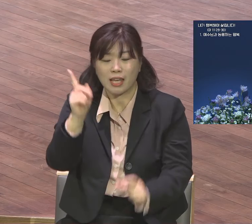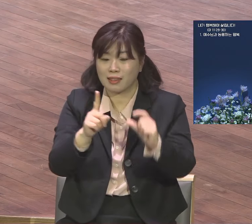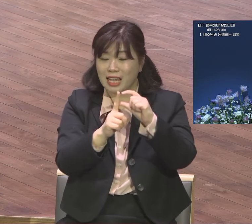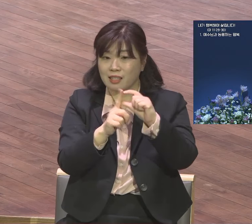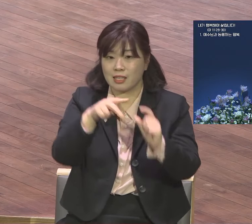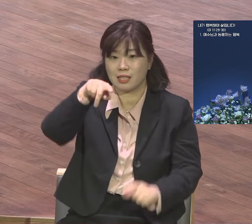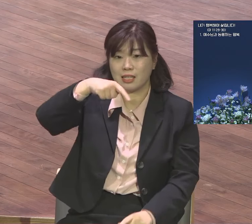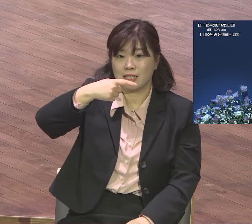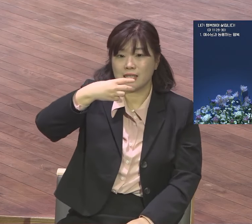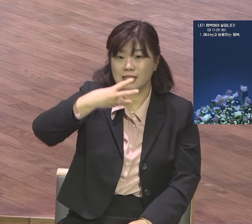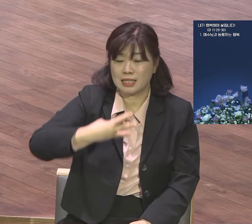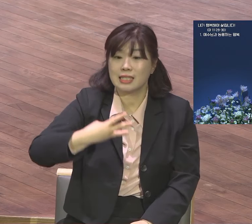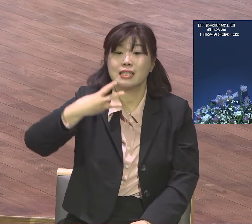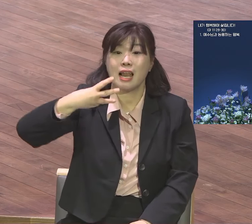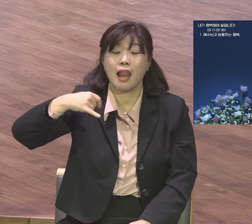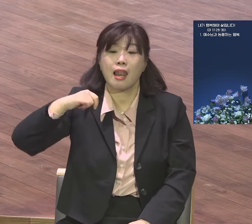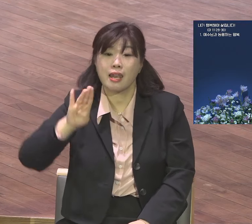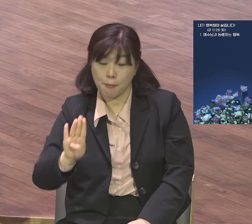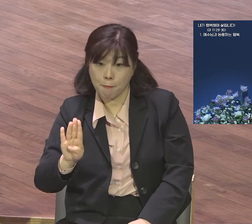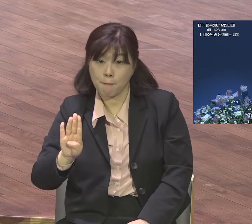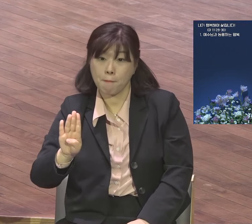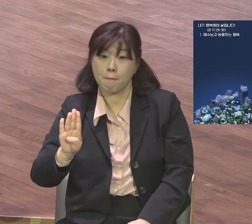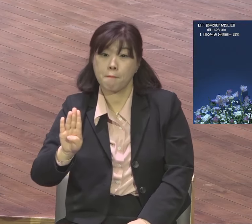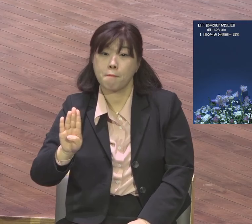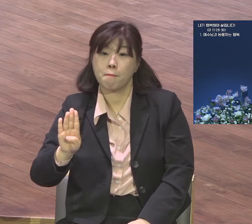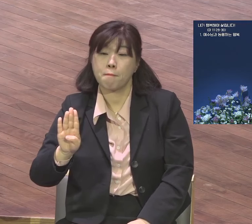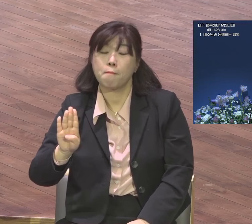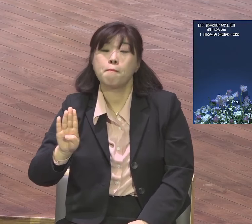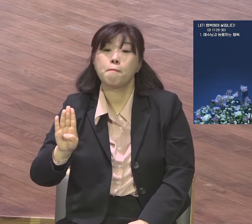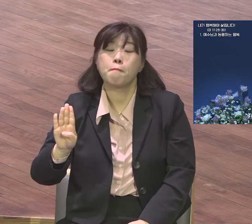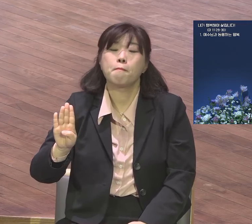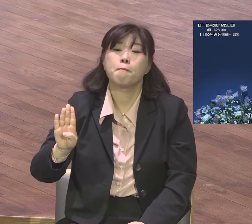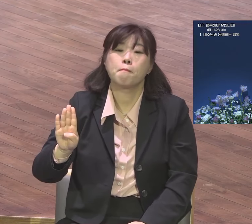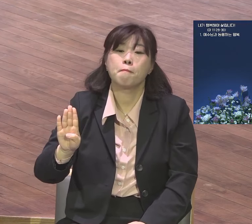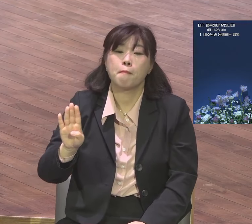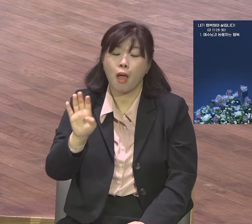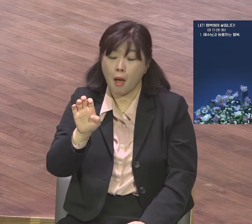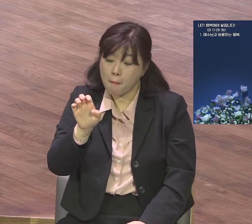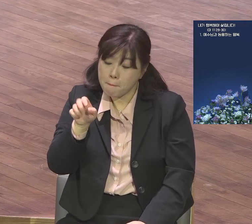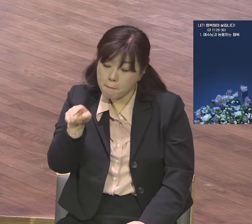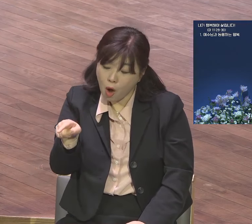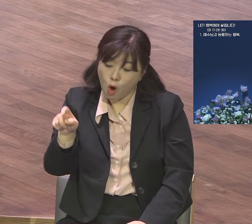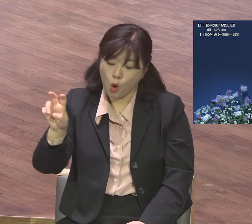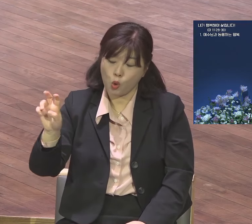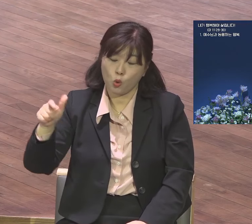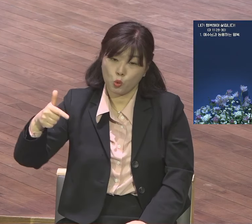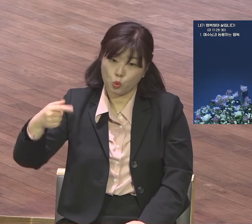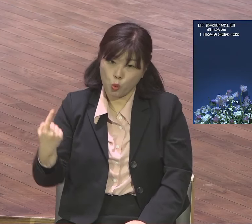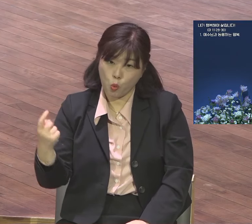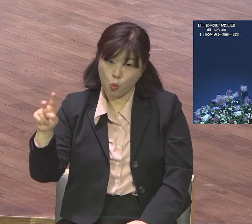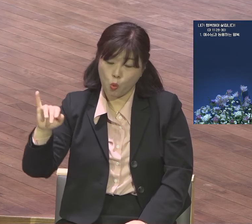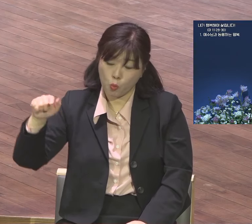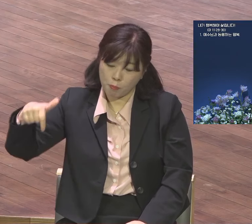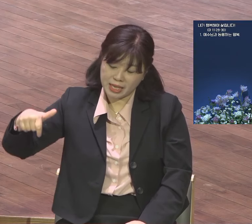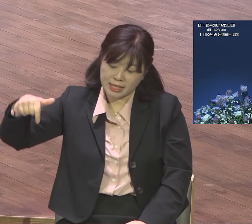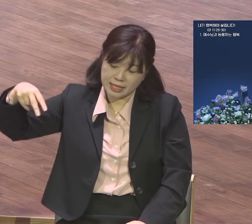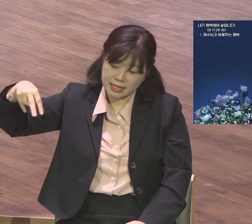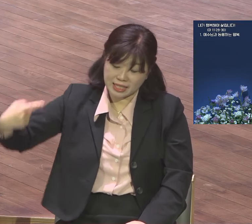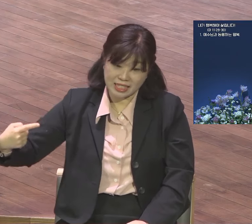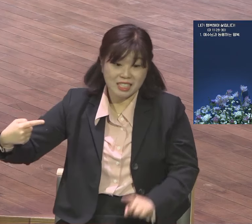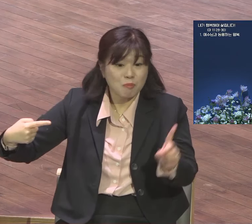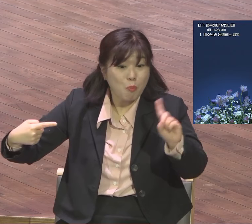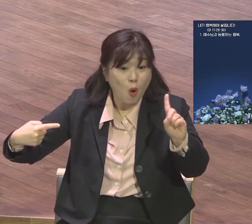뜻을 가진 슬립과 경제학을 의미하는 이코노믹스가 합쳐서 슬리퍼노믹스, 그래서 수면 관련